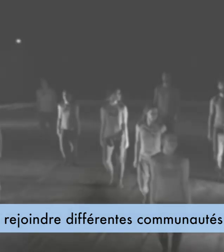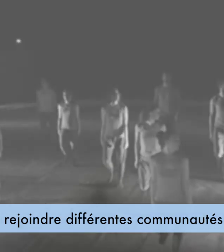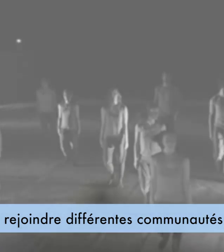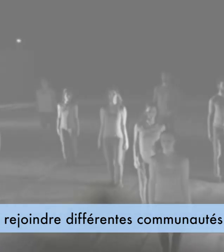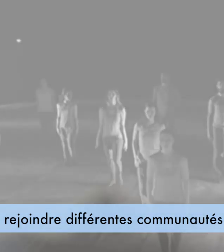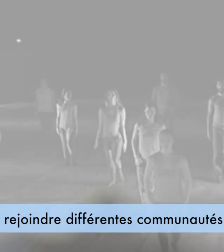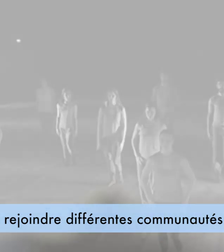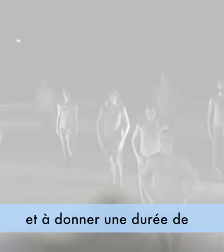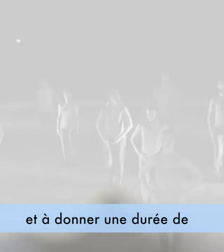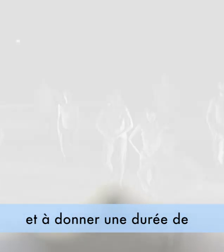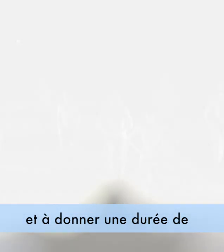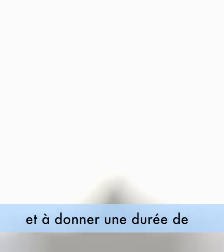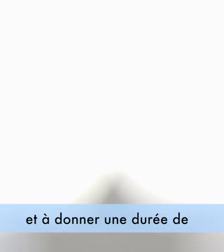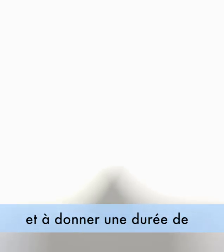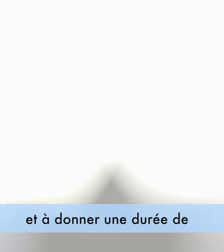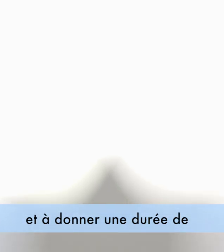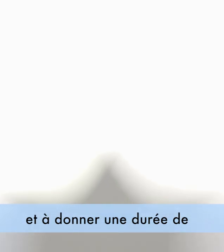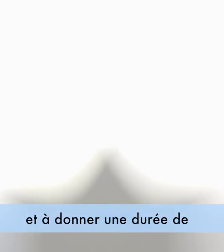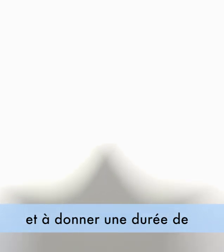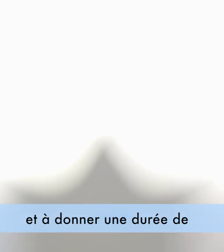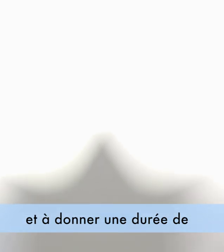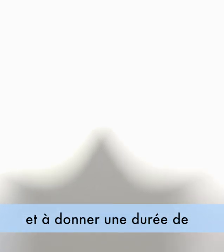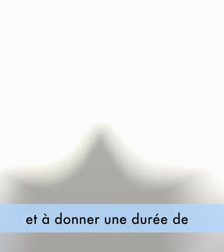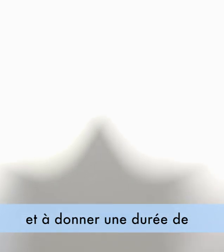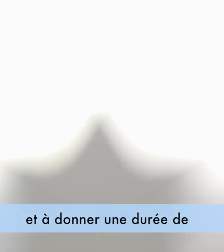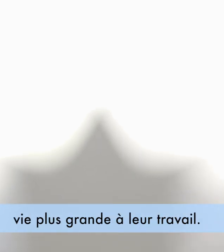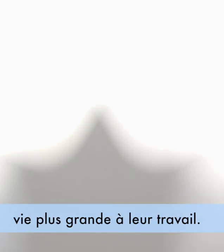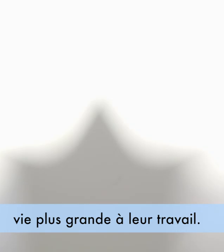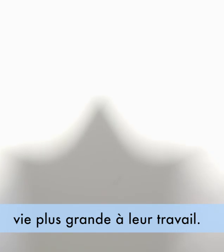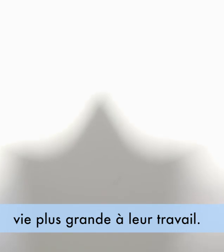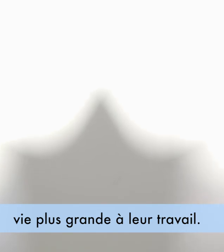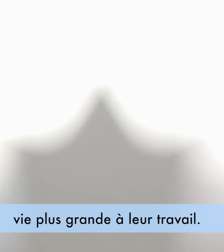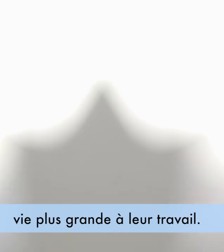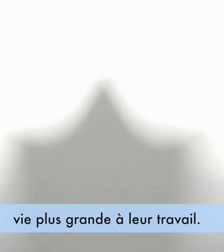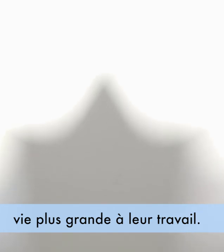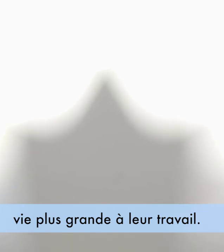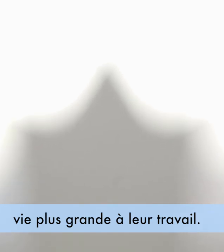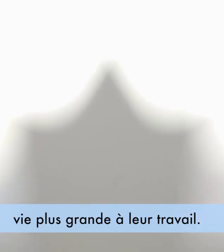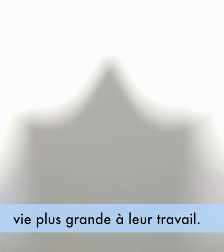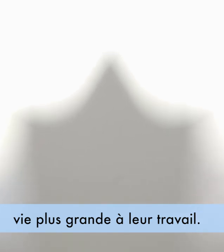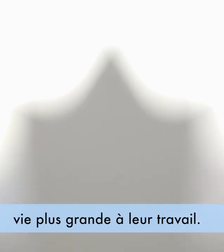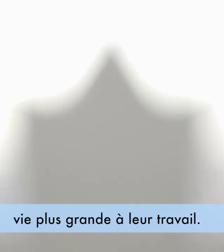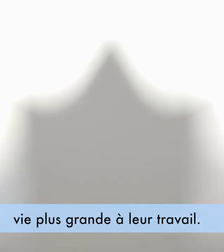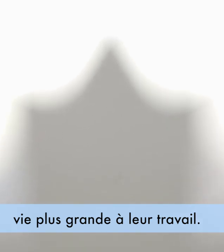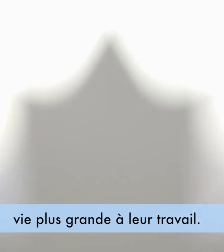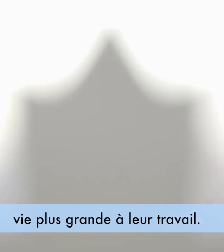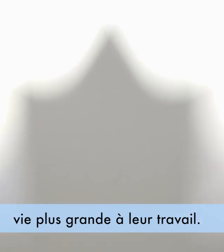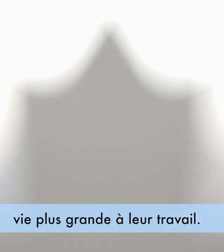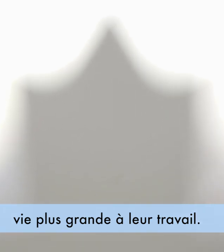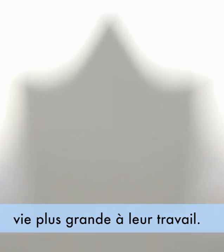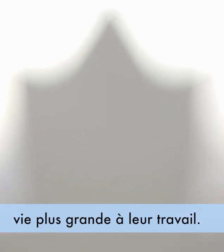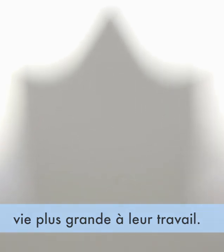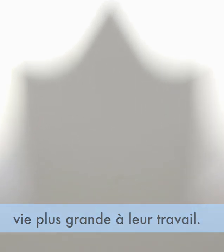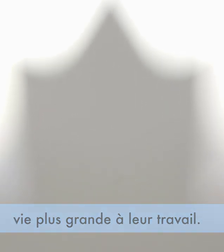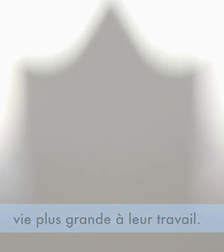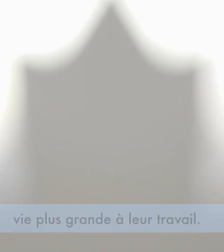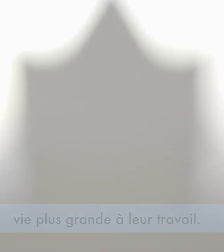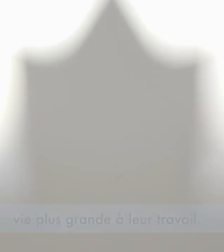communautés et à donner une durée de vie plus grande à leur à leur travail.